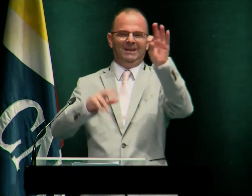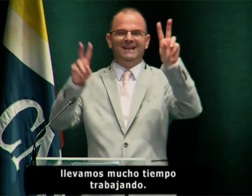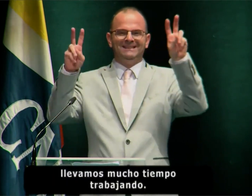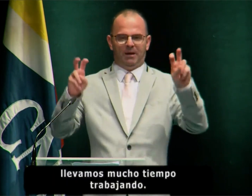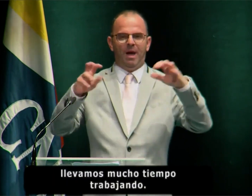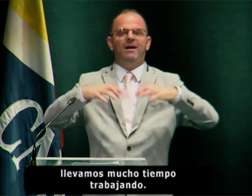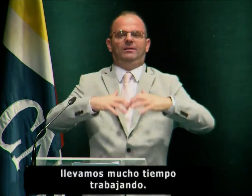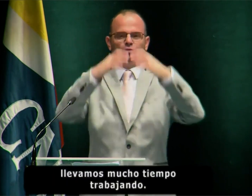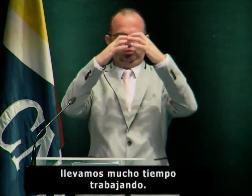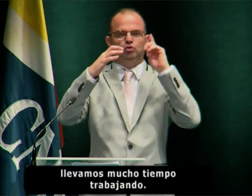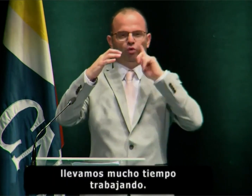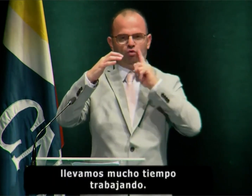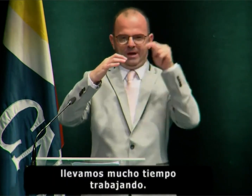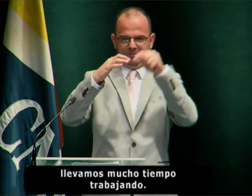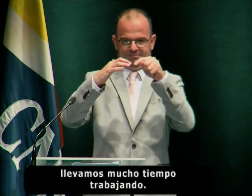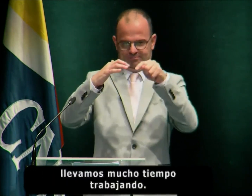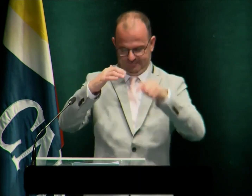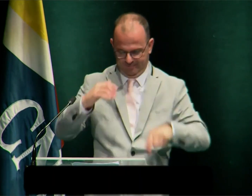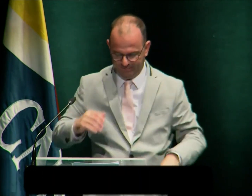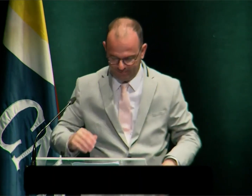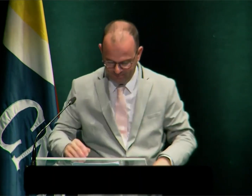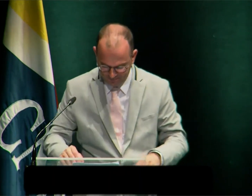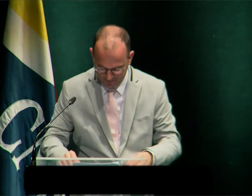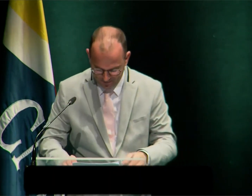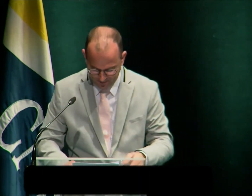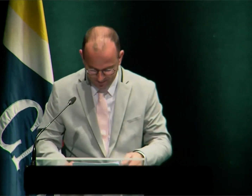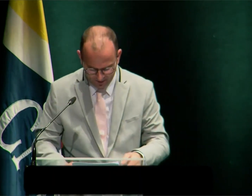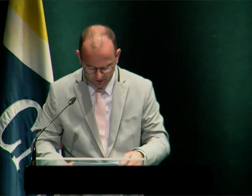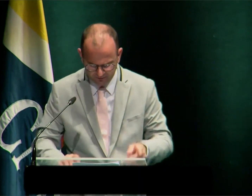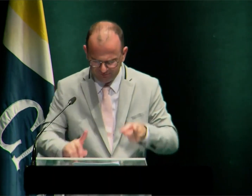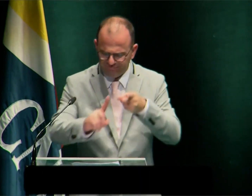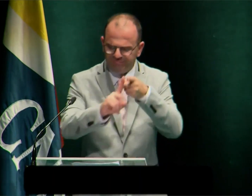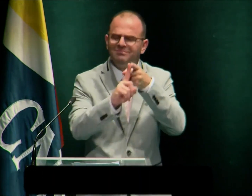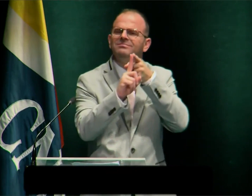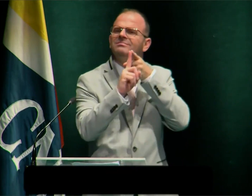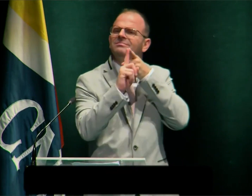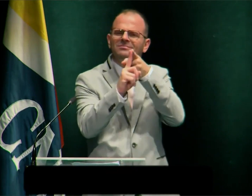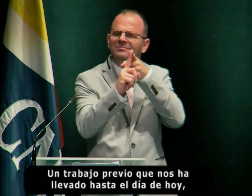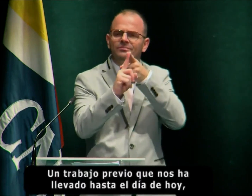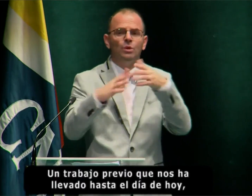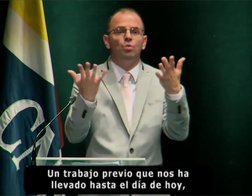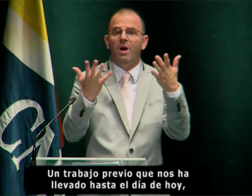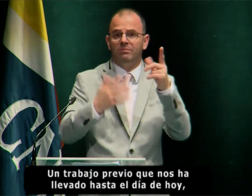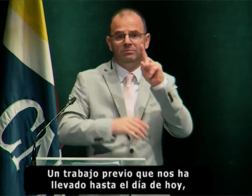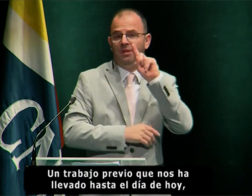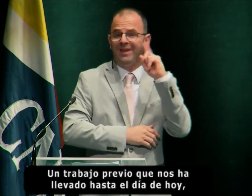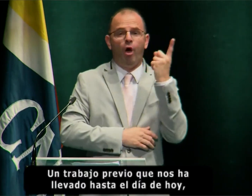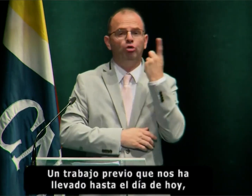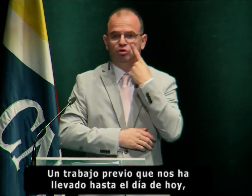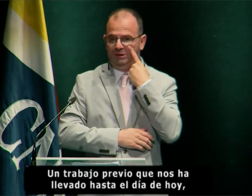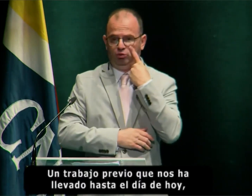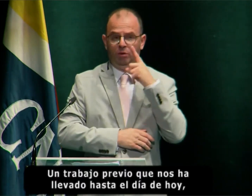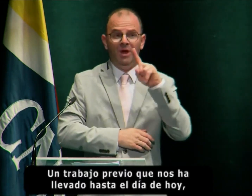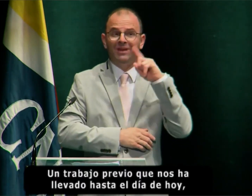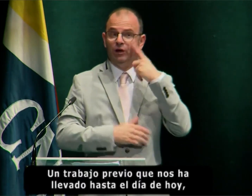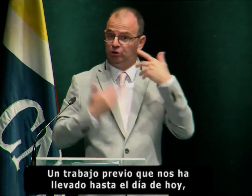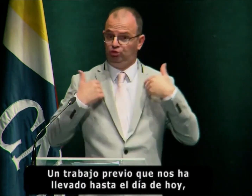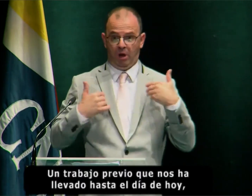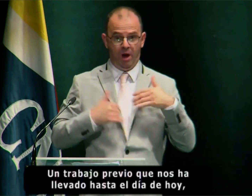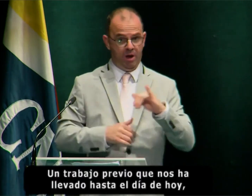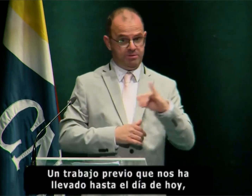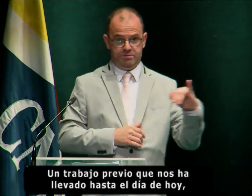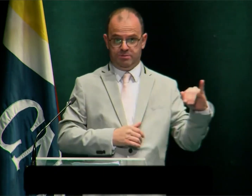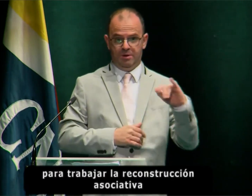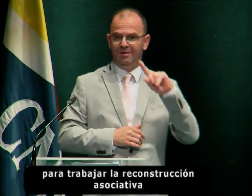llegado hasta el día de hoy para trabajar la reconstrucción asociativa, la reconstrucción del movimiento asociativo de